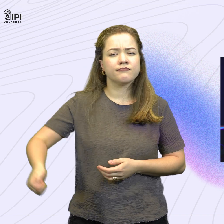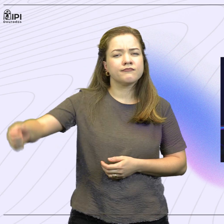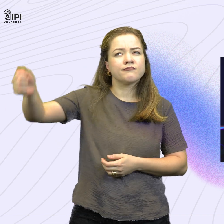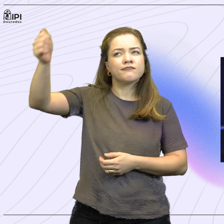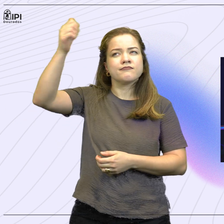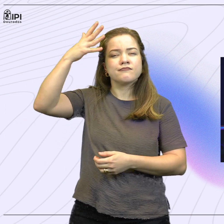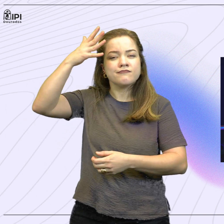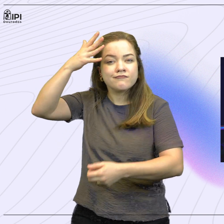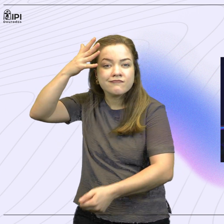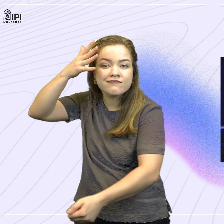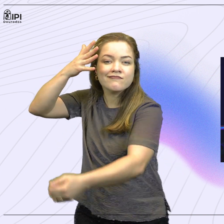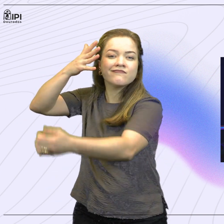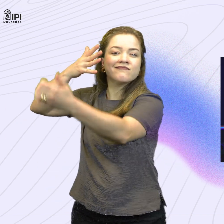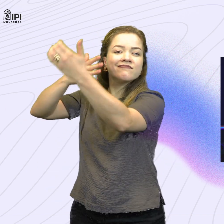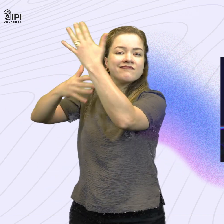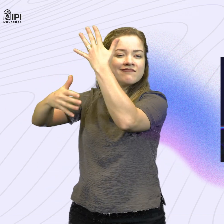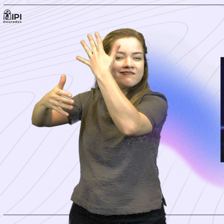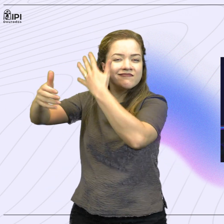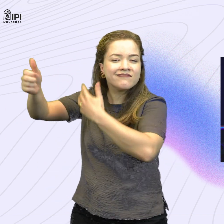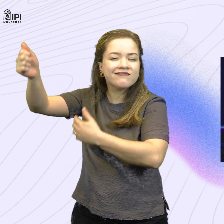Graça sobre graça